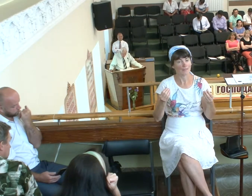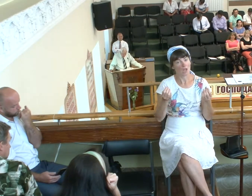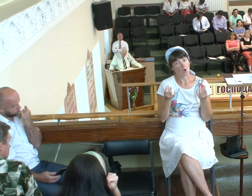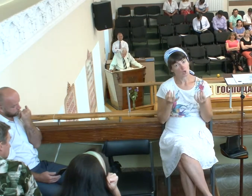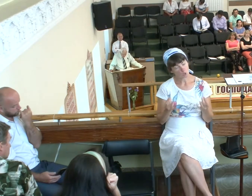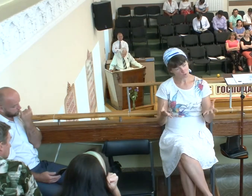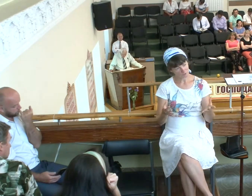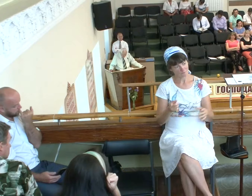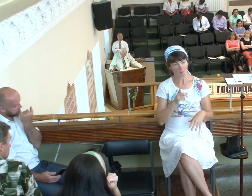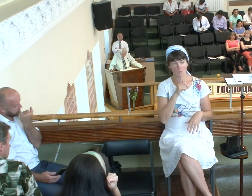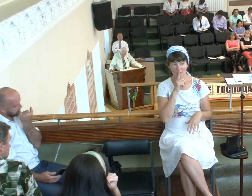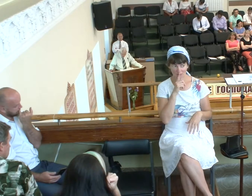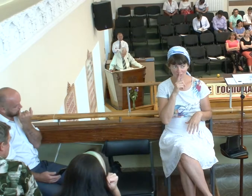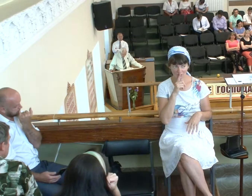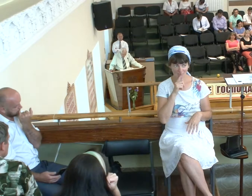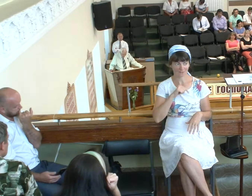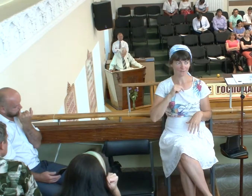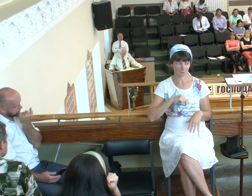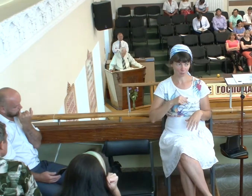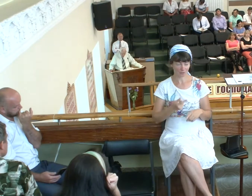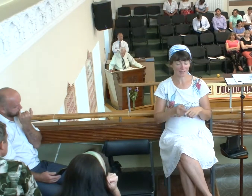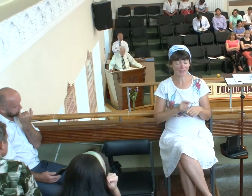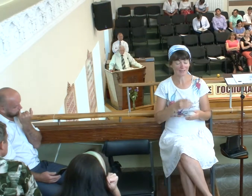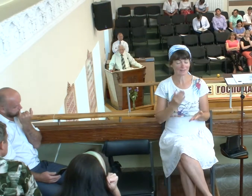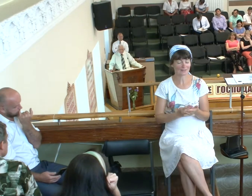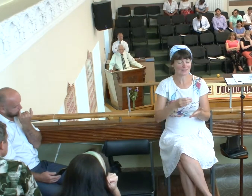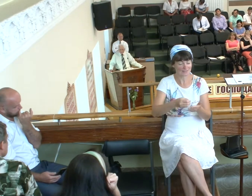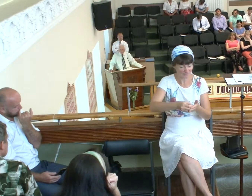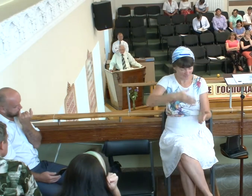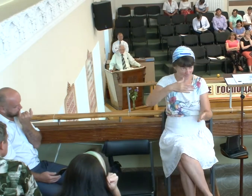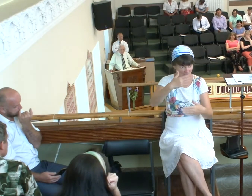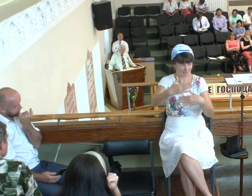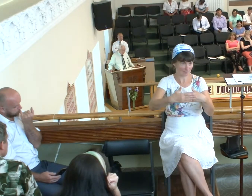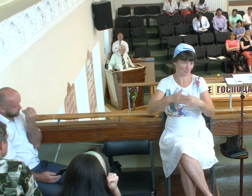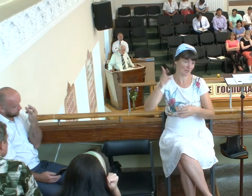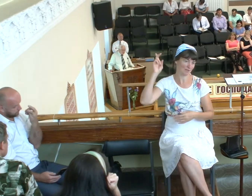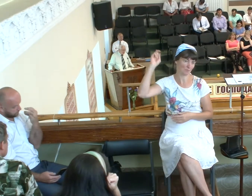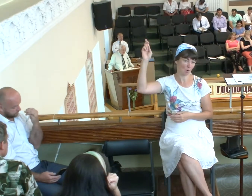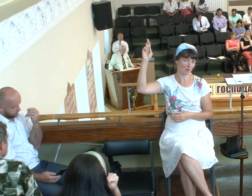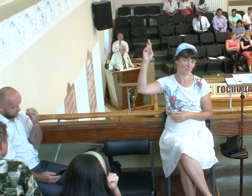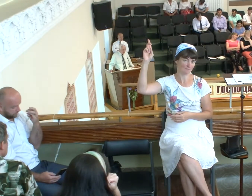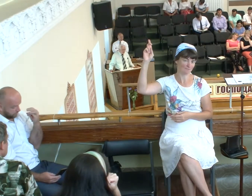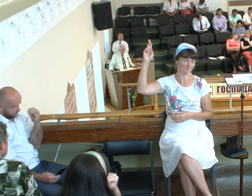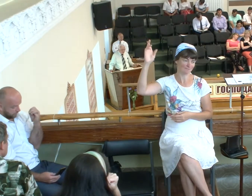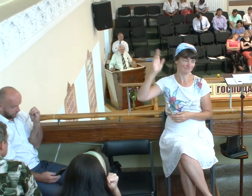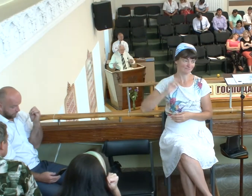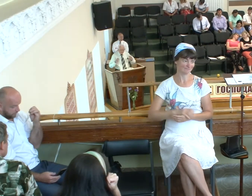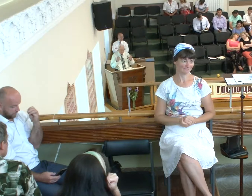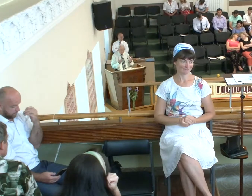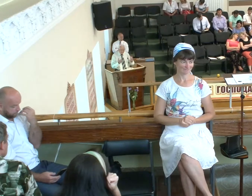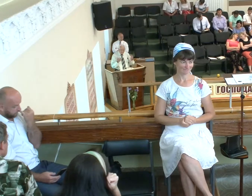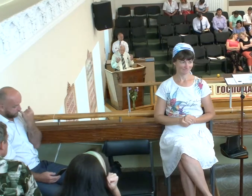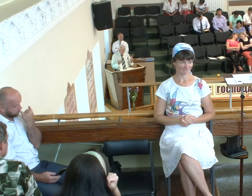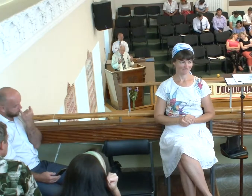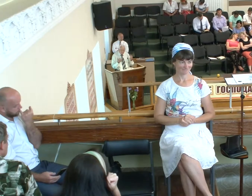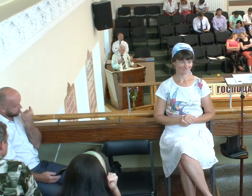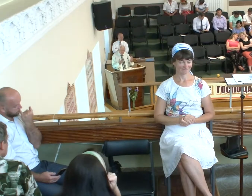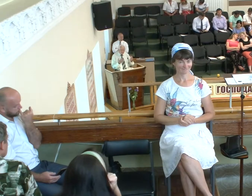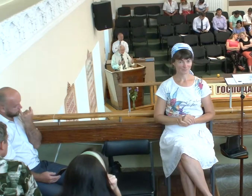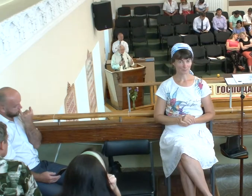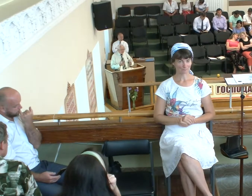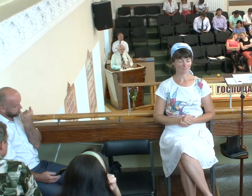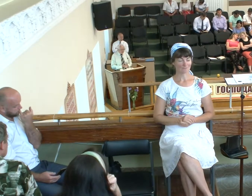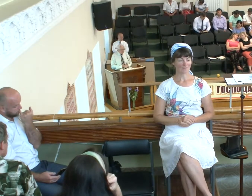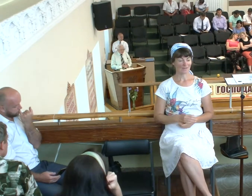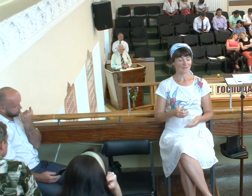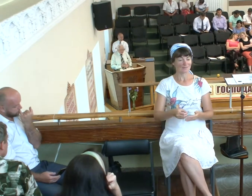духа, что драгоценно пред Богом. Он говорит, что драгоценно, тот выбор, который мы